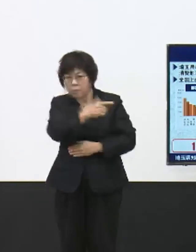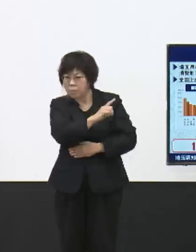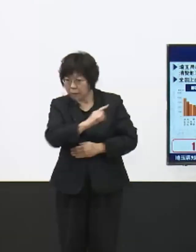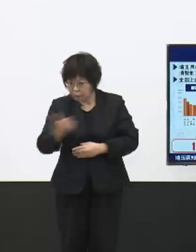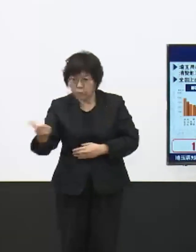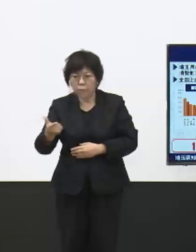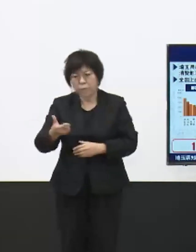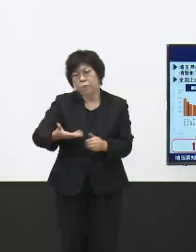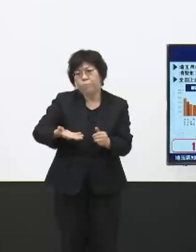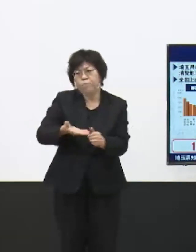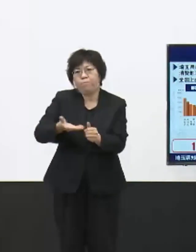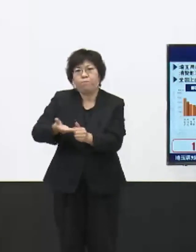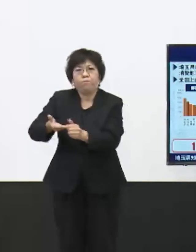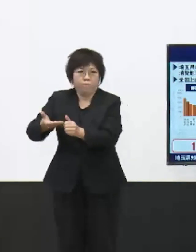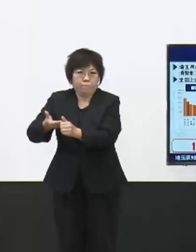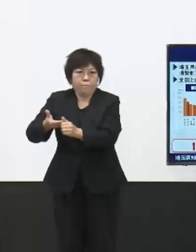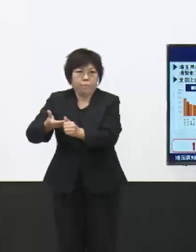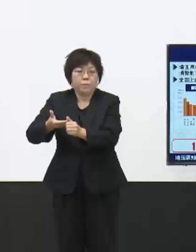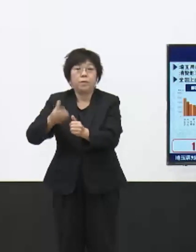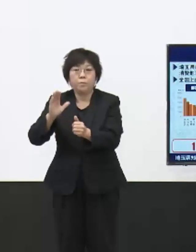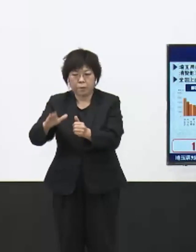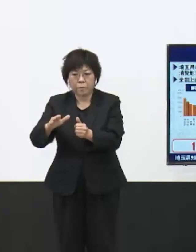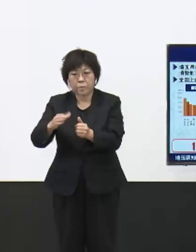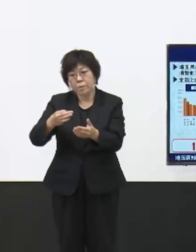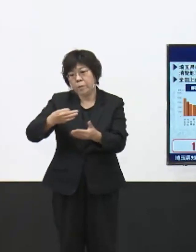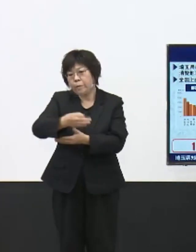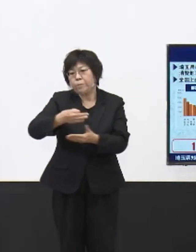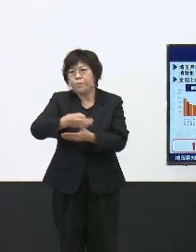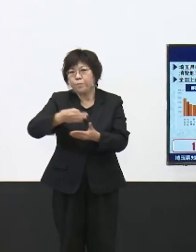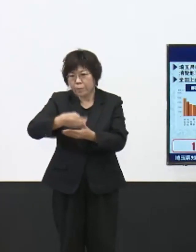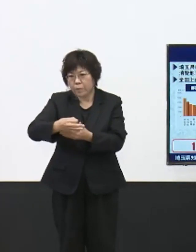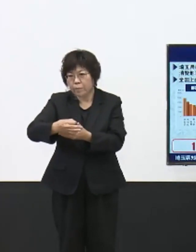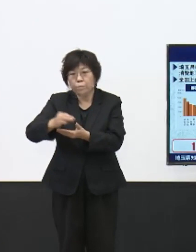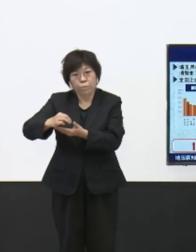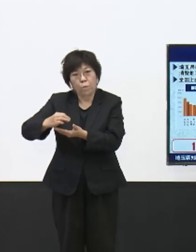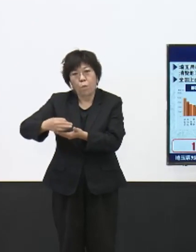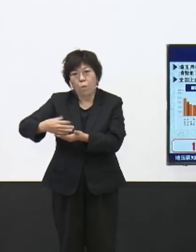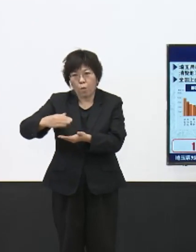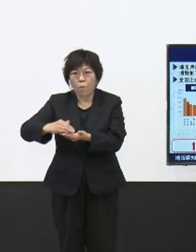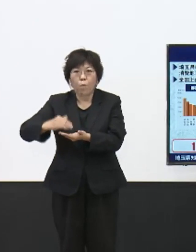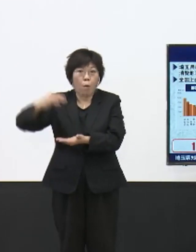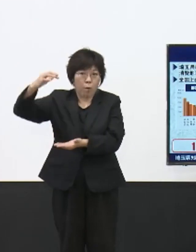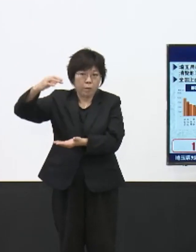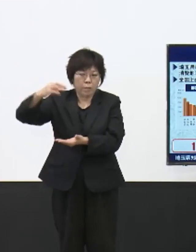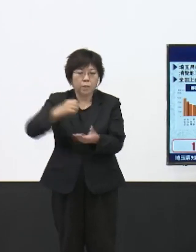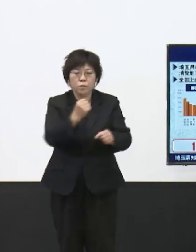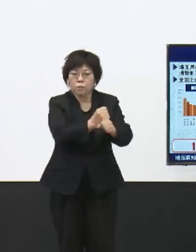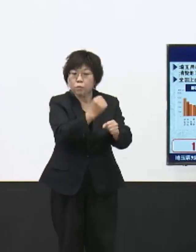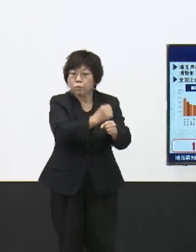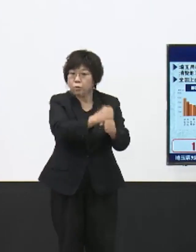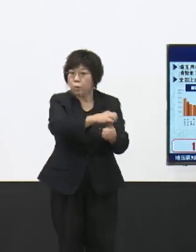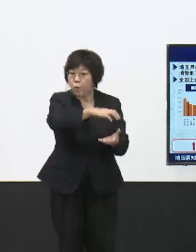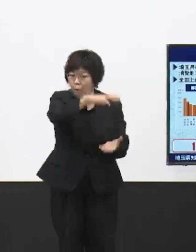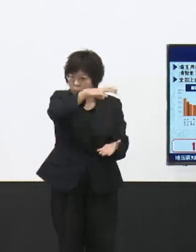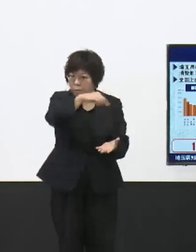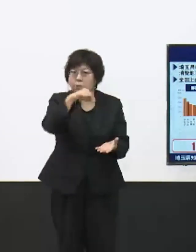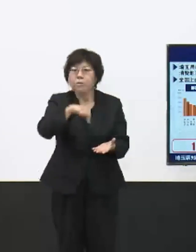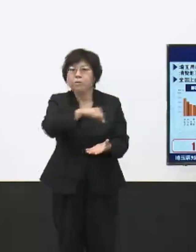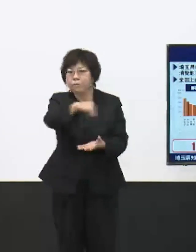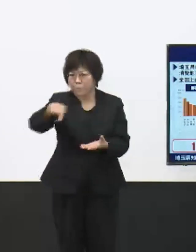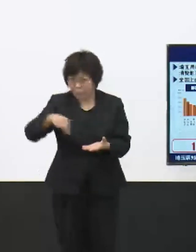、消費地と生産地が近いという利点がございます。また11月